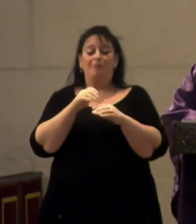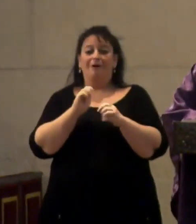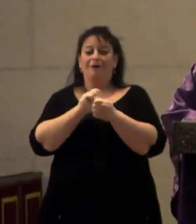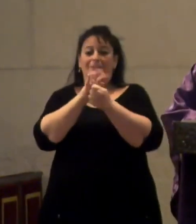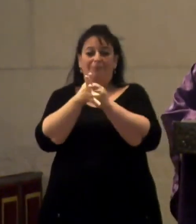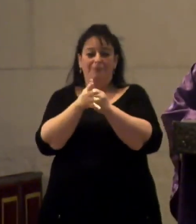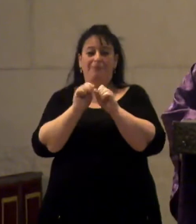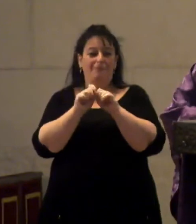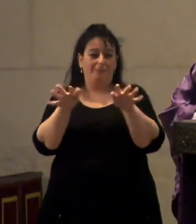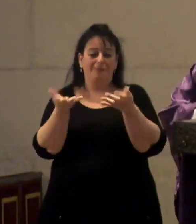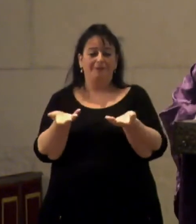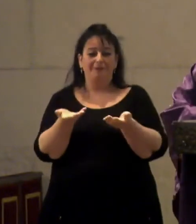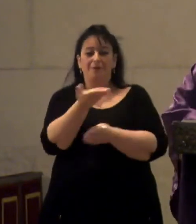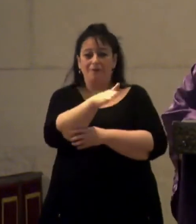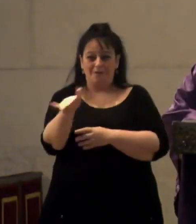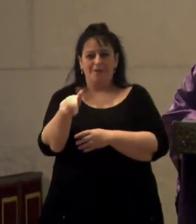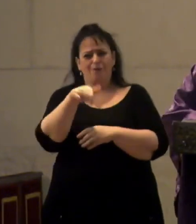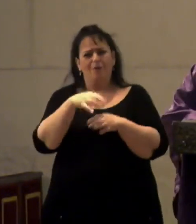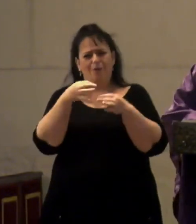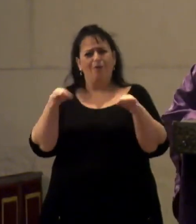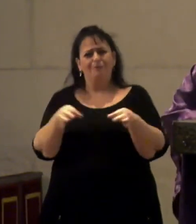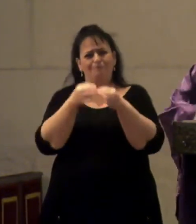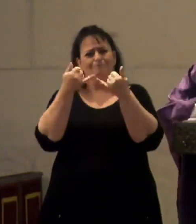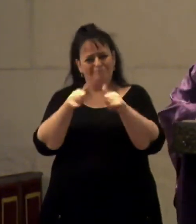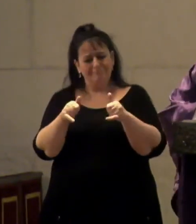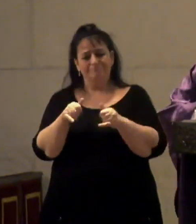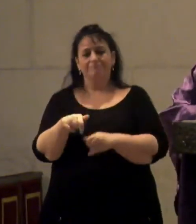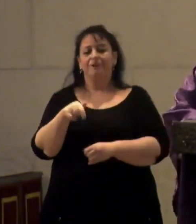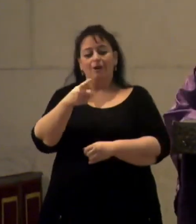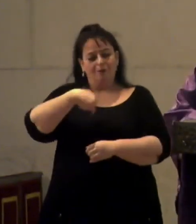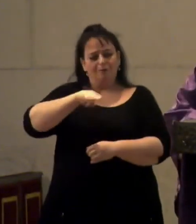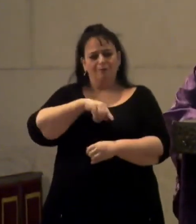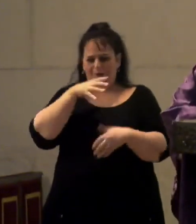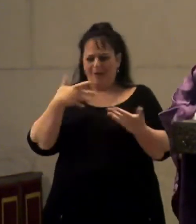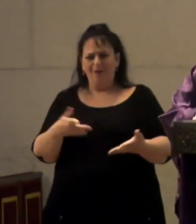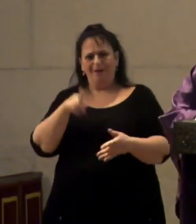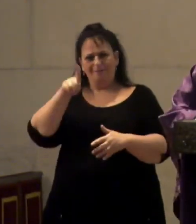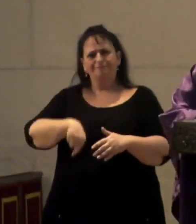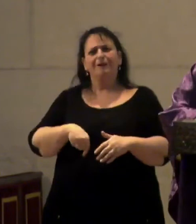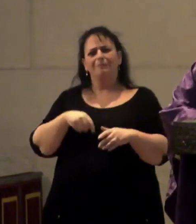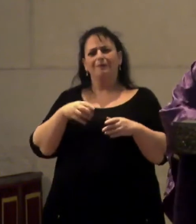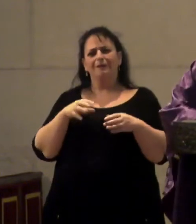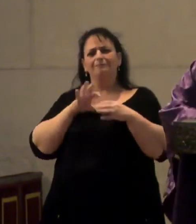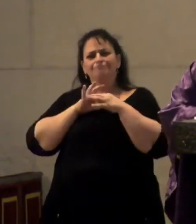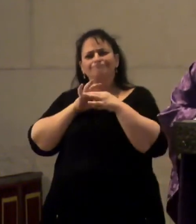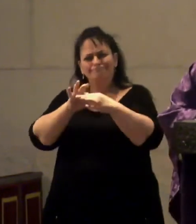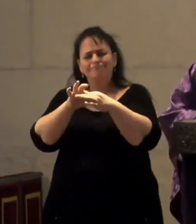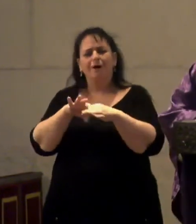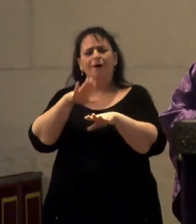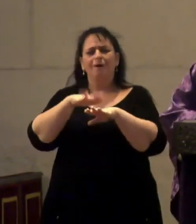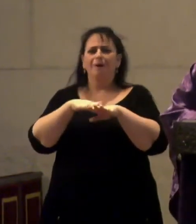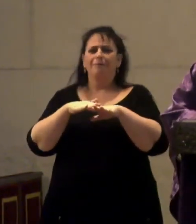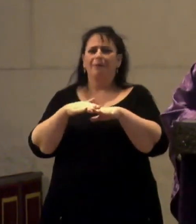coronavirus. Nosotros hoy también nos hacemos eco en este momento para acompañar a